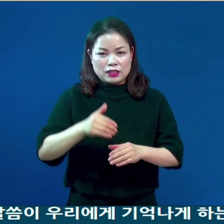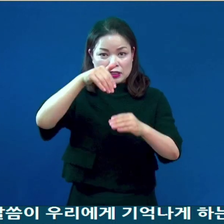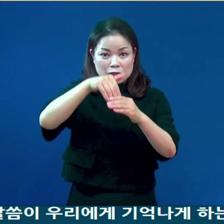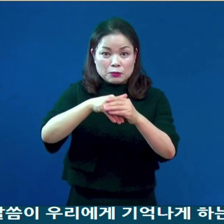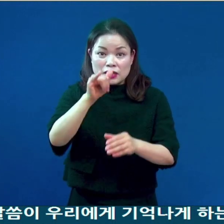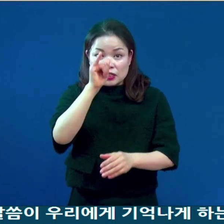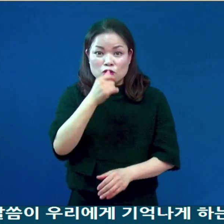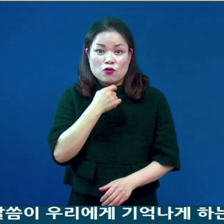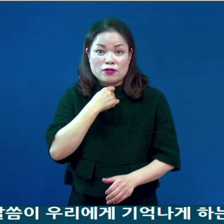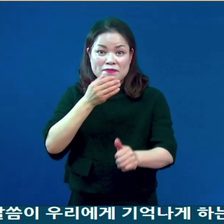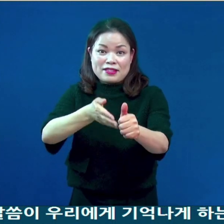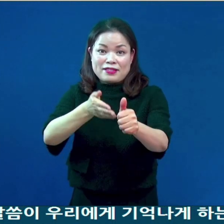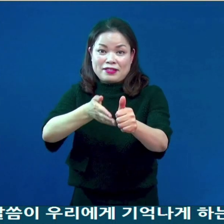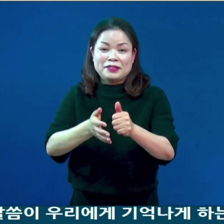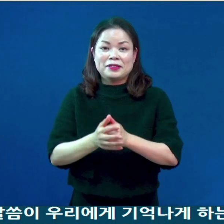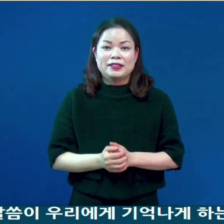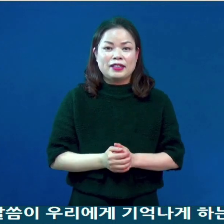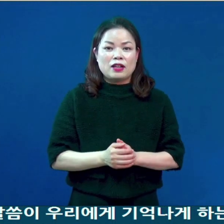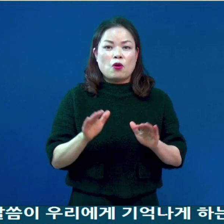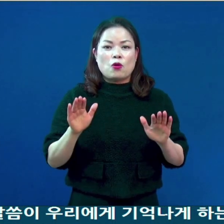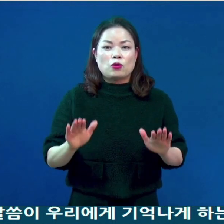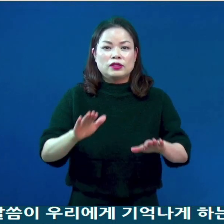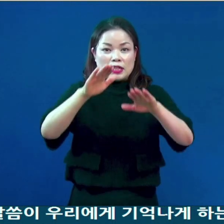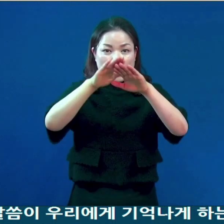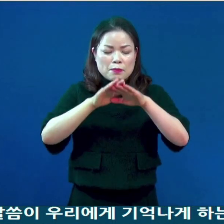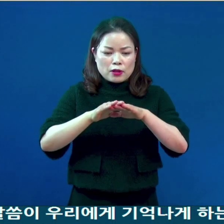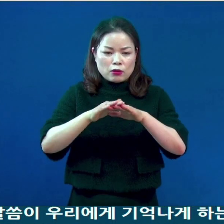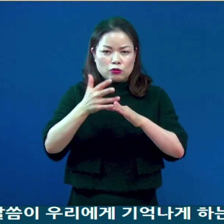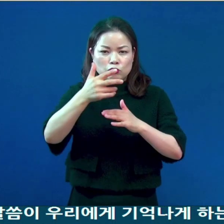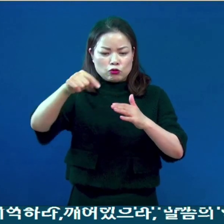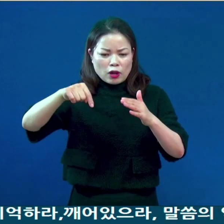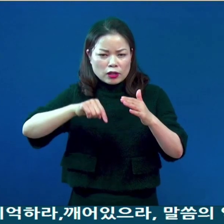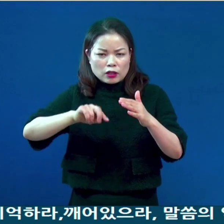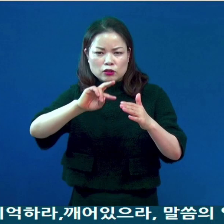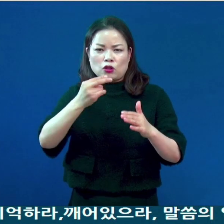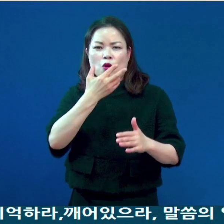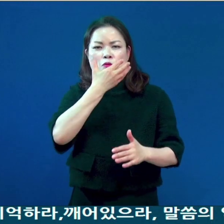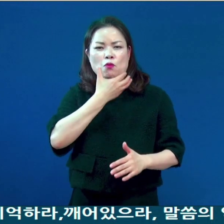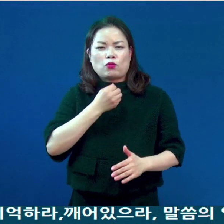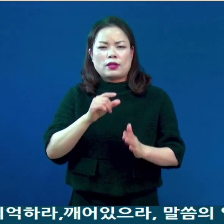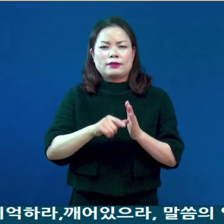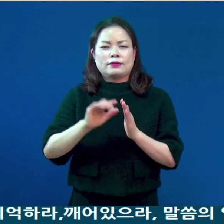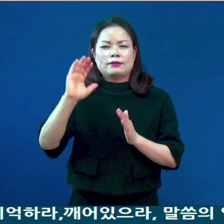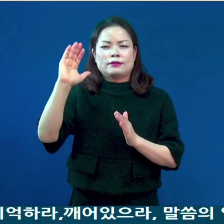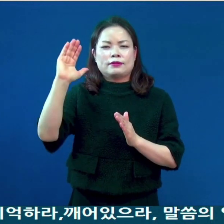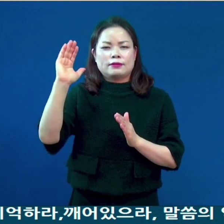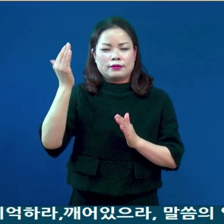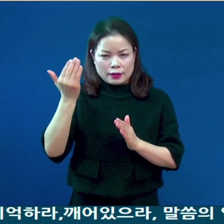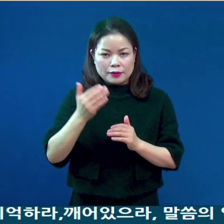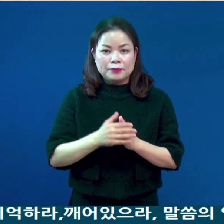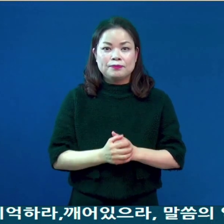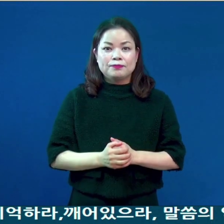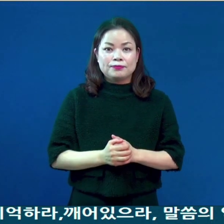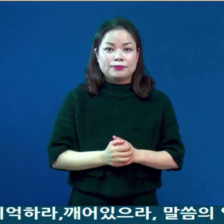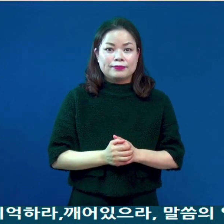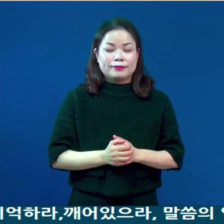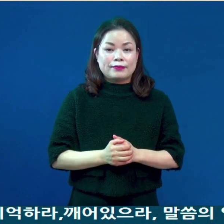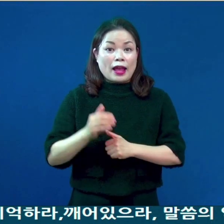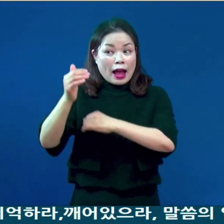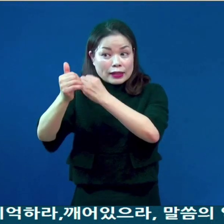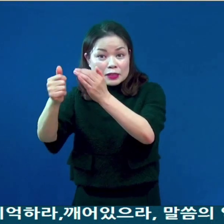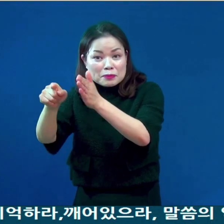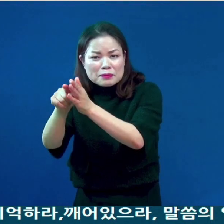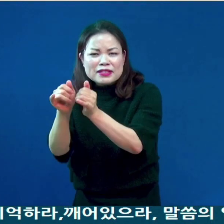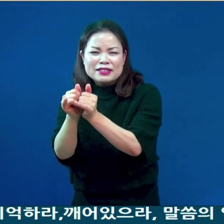주 안에서 소망합니다. 오늘 또 이 예배가 우리가 주 안으로 돌아오는 복된 시간이 될 수 있어야 되겠습니다. 하나님